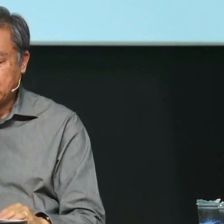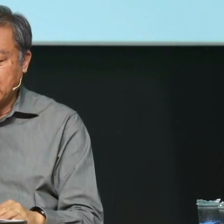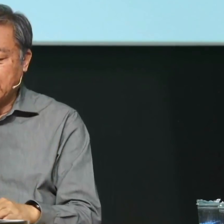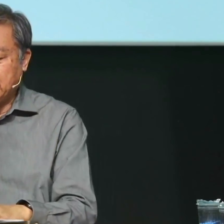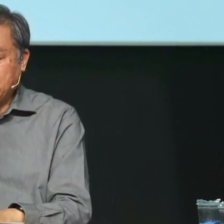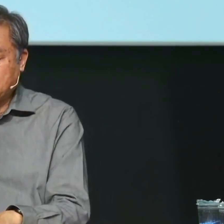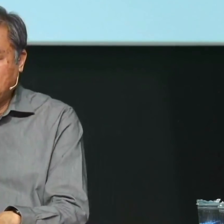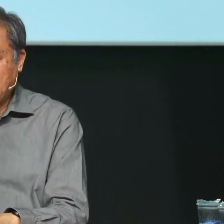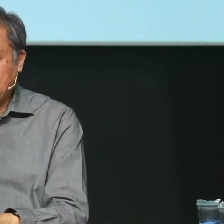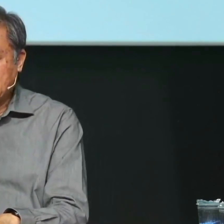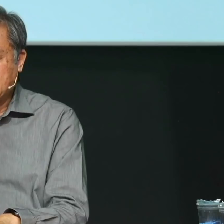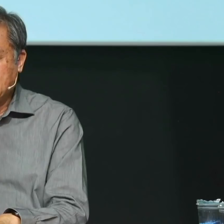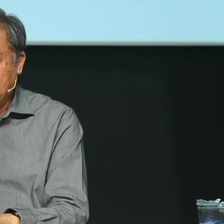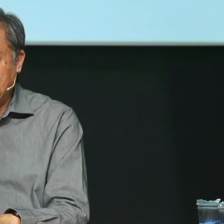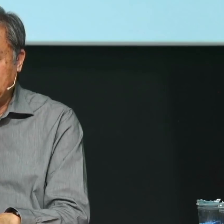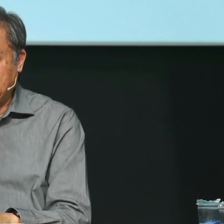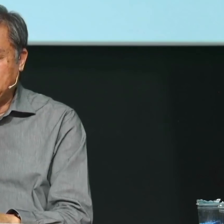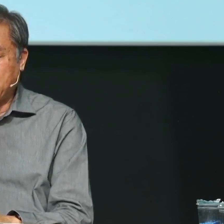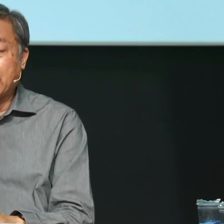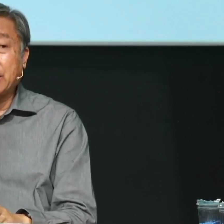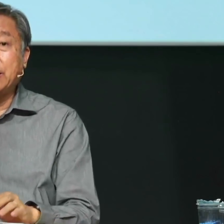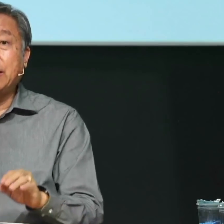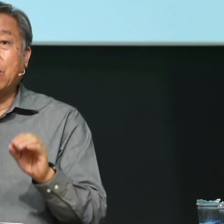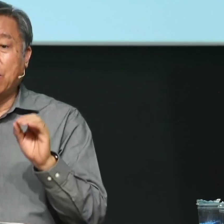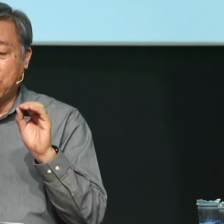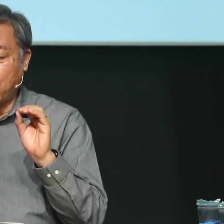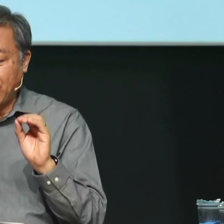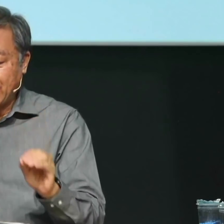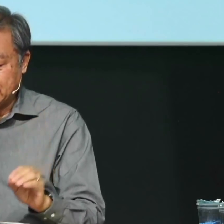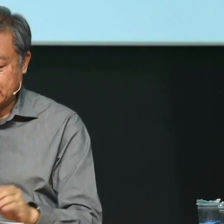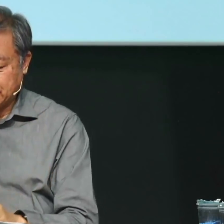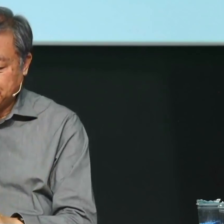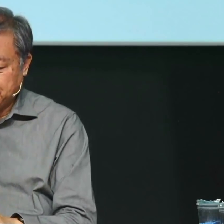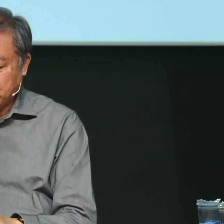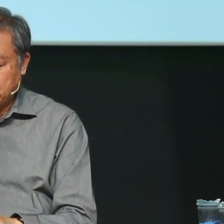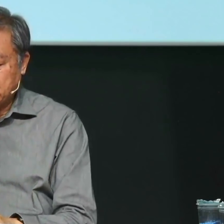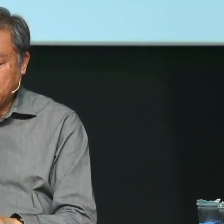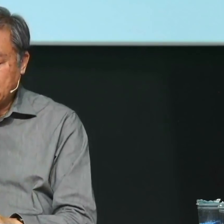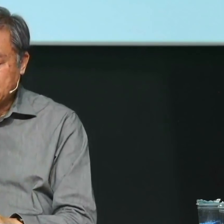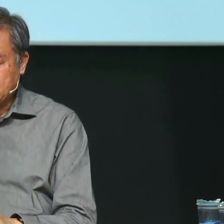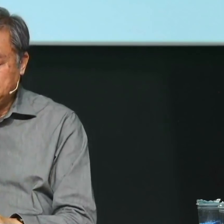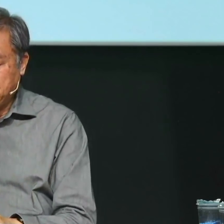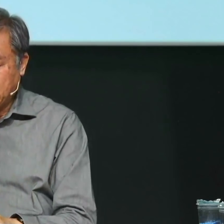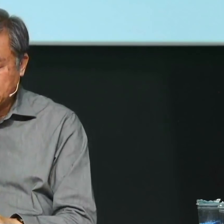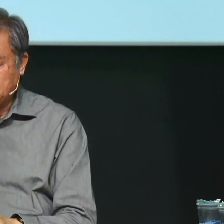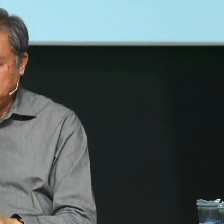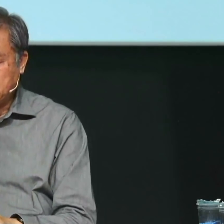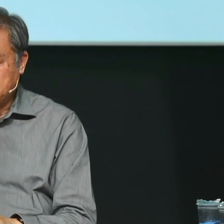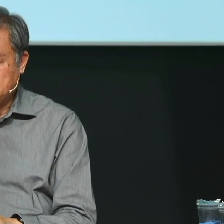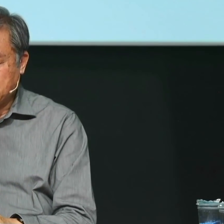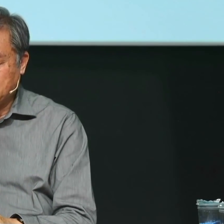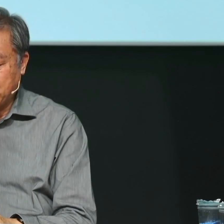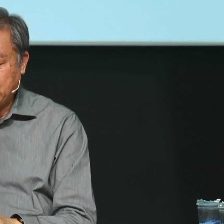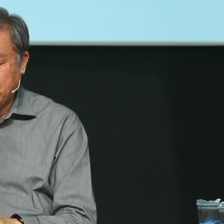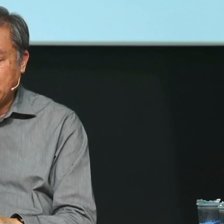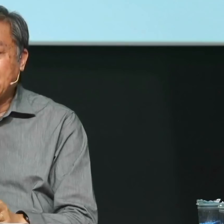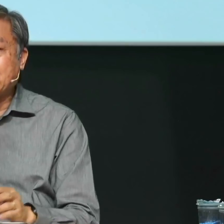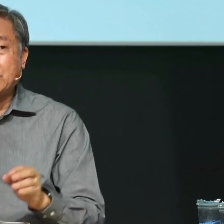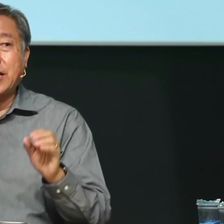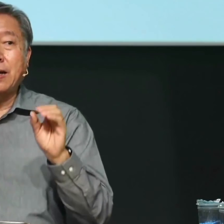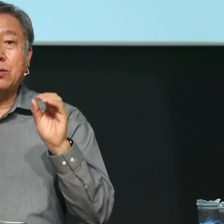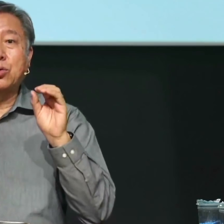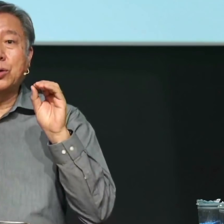comereis, nem tocareis nele, para que não morrais. Então a serpente disse à mulher,